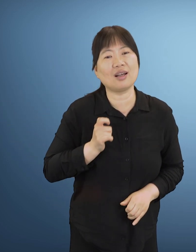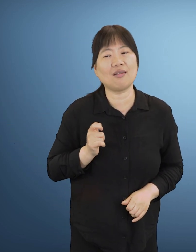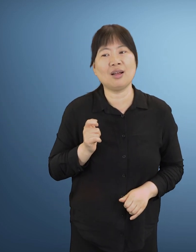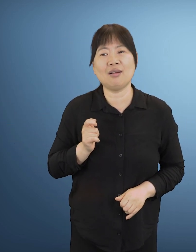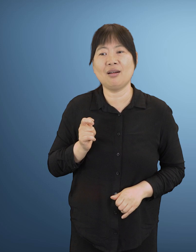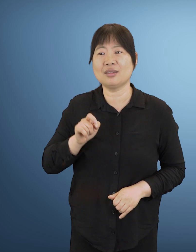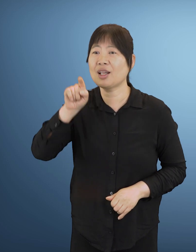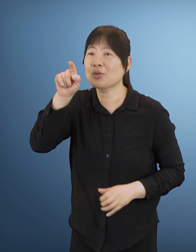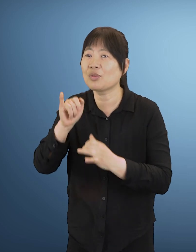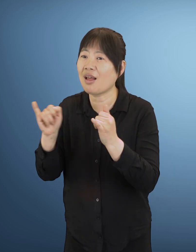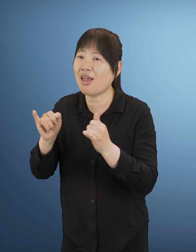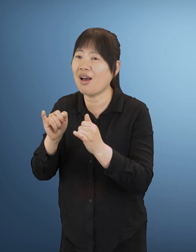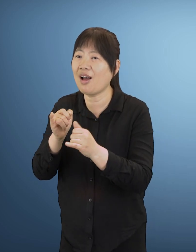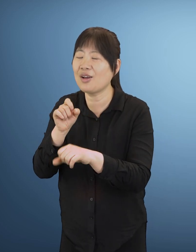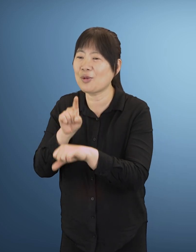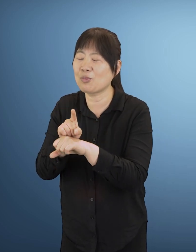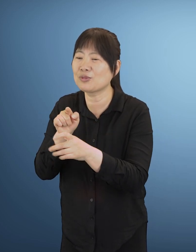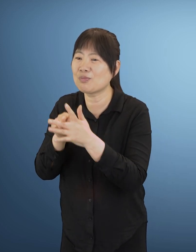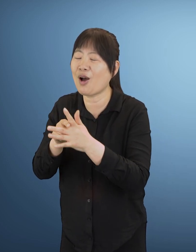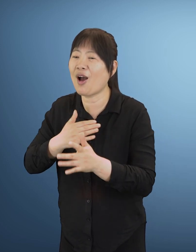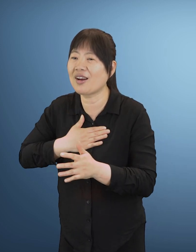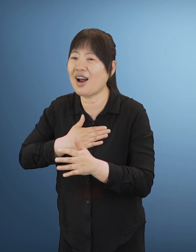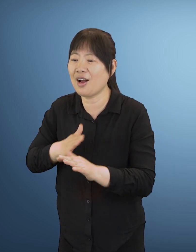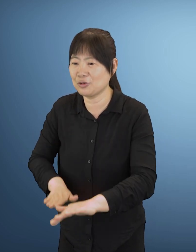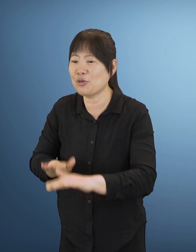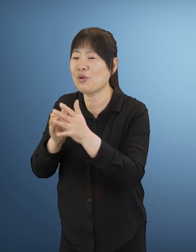성품도 잘 알고.